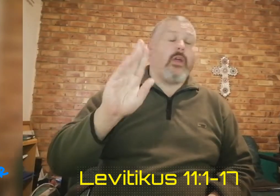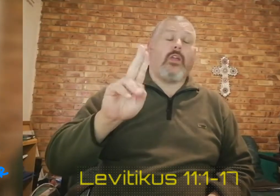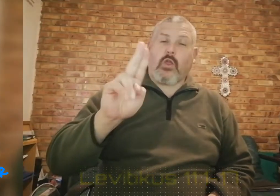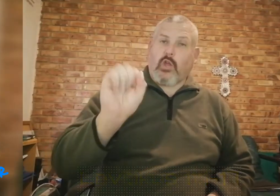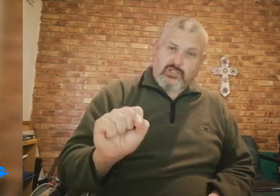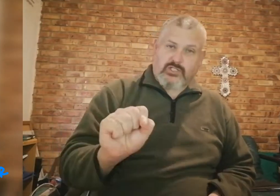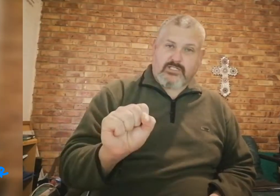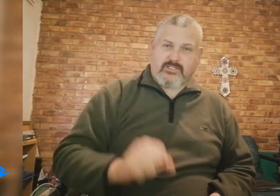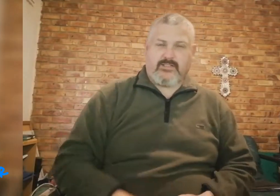vers